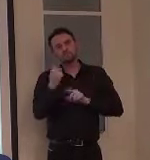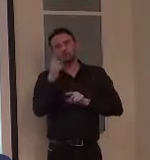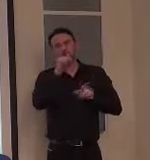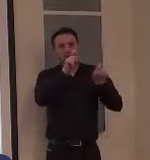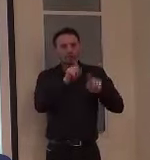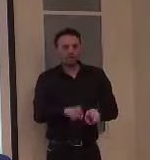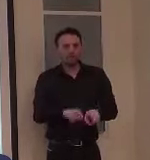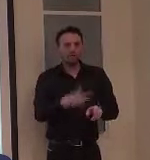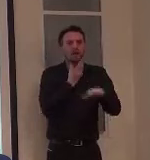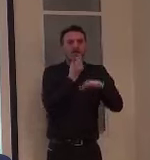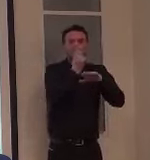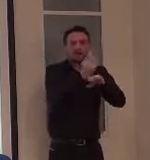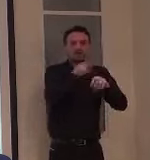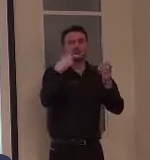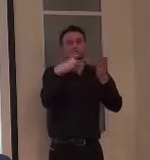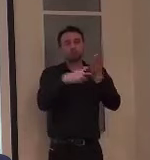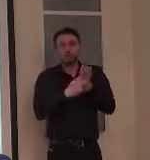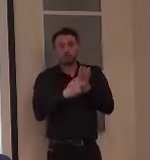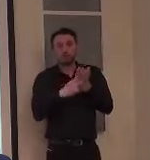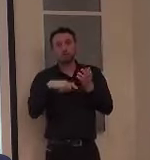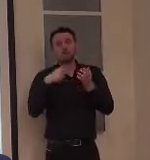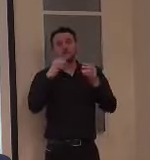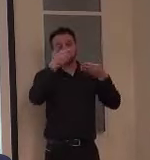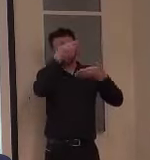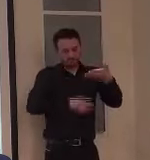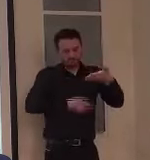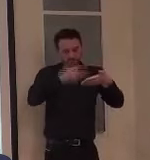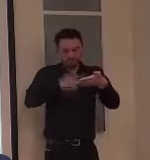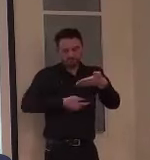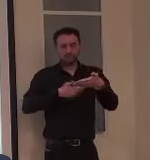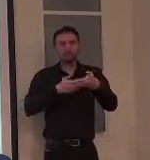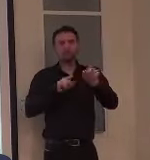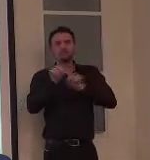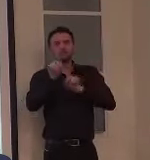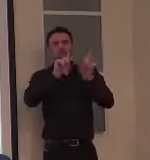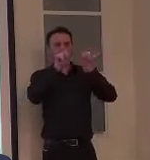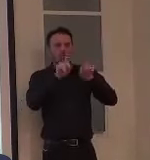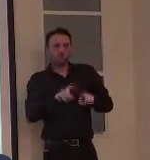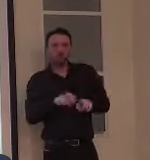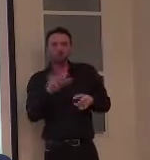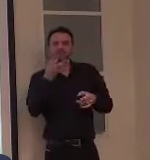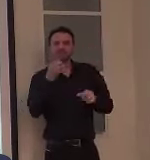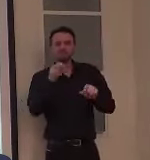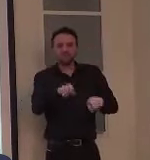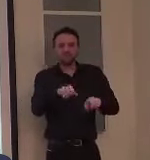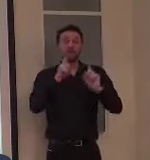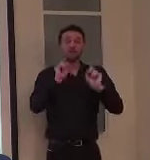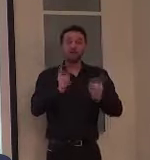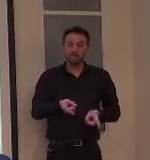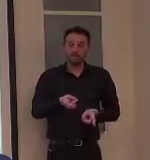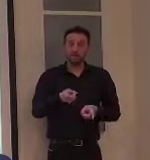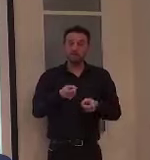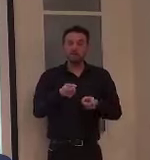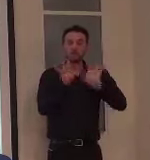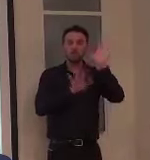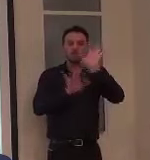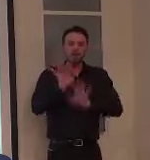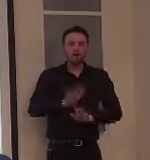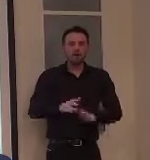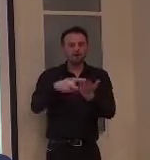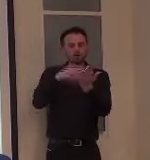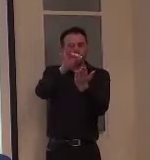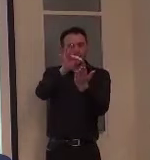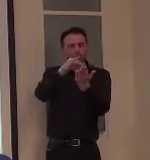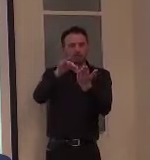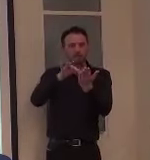referentes los supervisores bien en cada uno de los casos sirven así de unas preguntas específicas y además elaboramos una gran observación